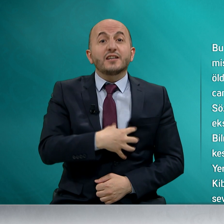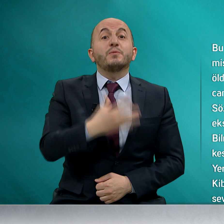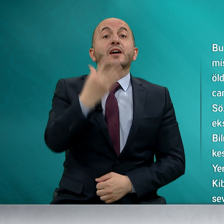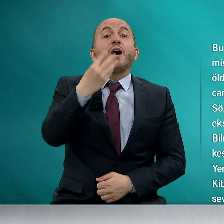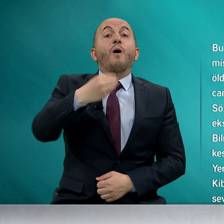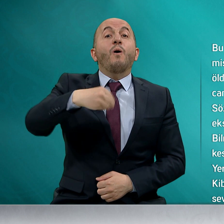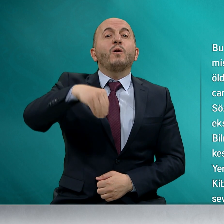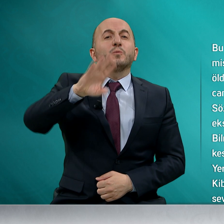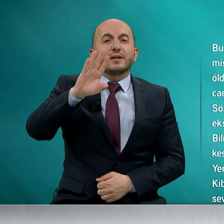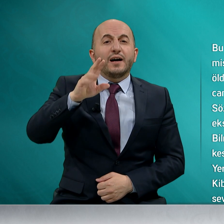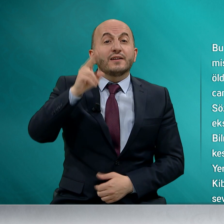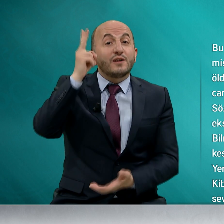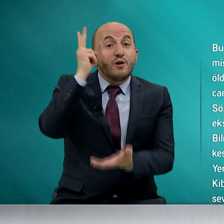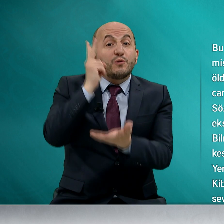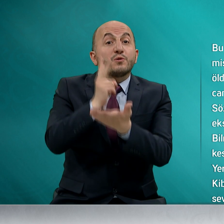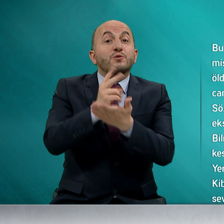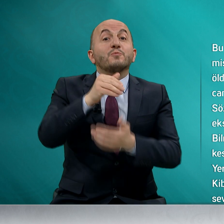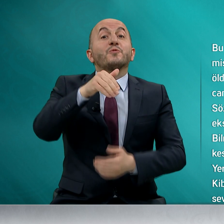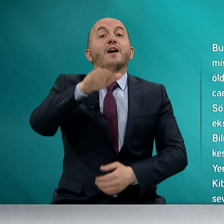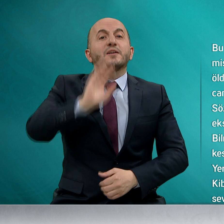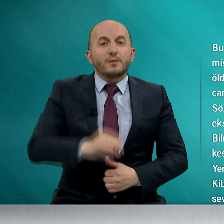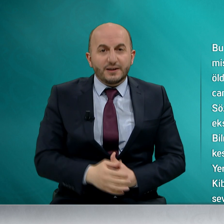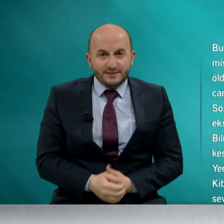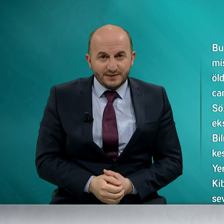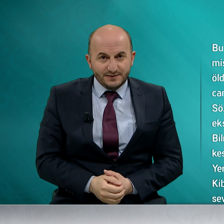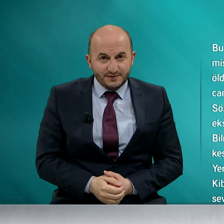sahibi olmadan hüküm vermemektir.